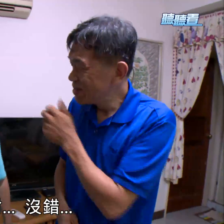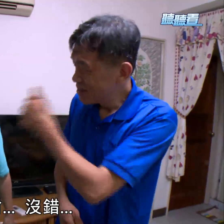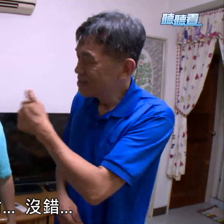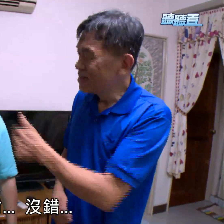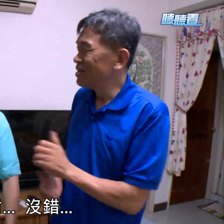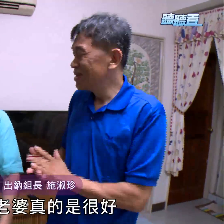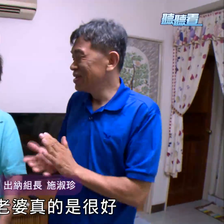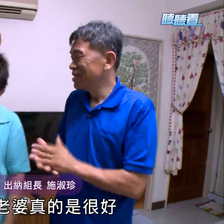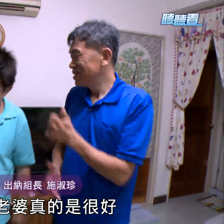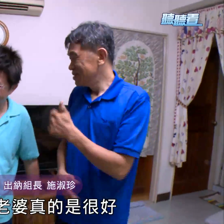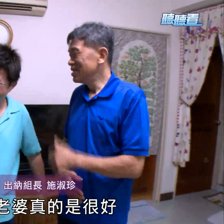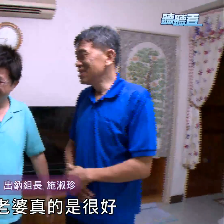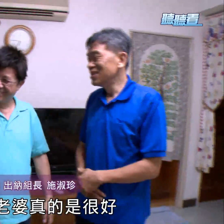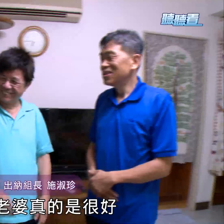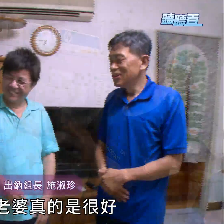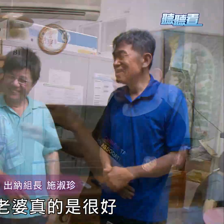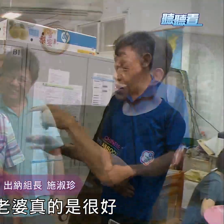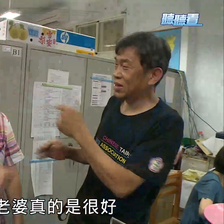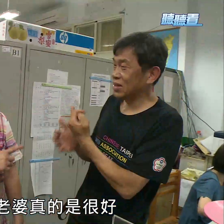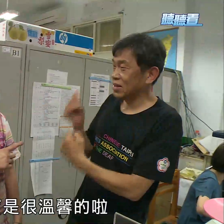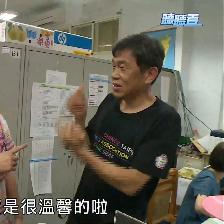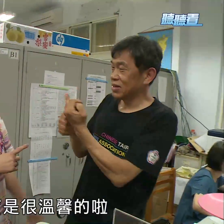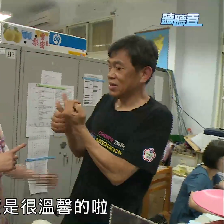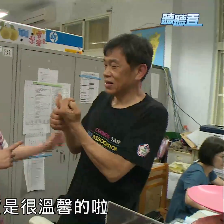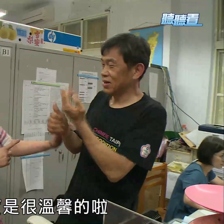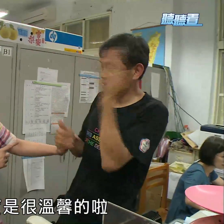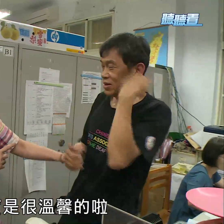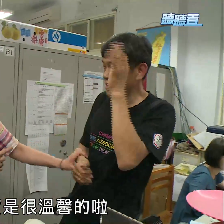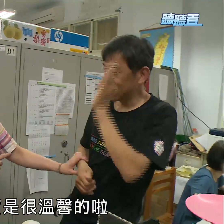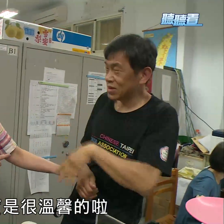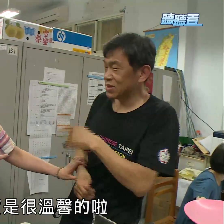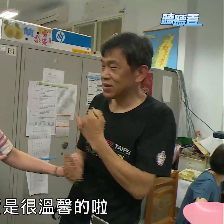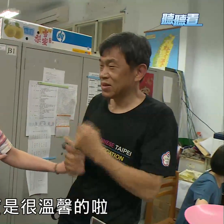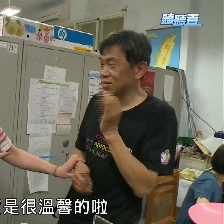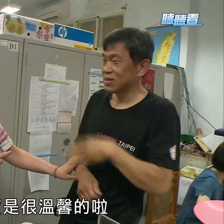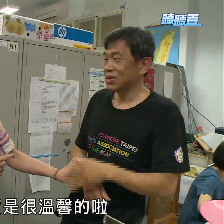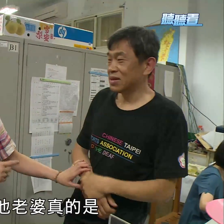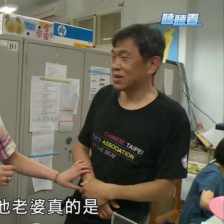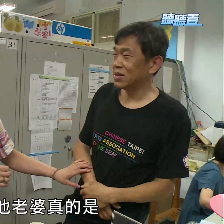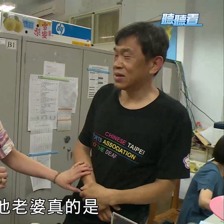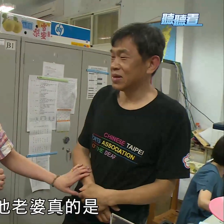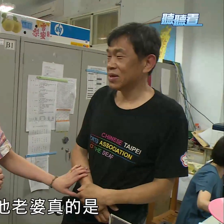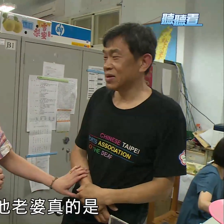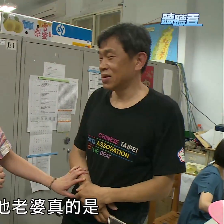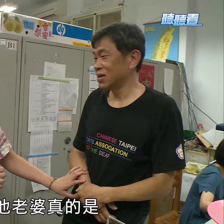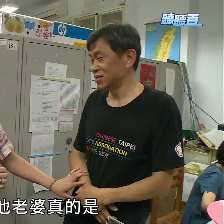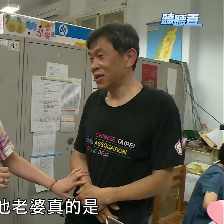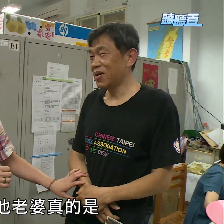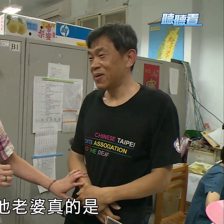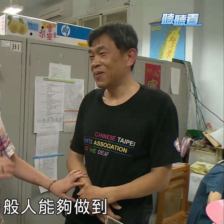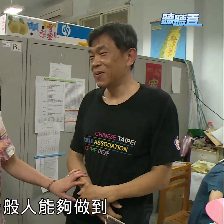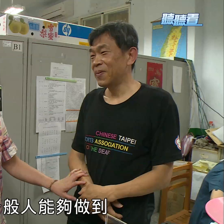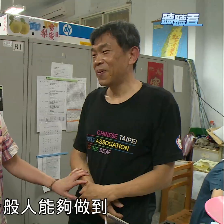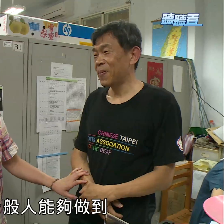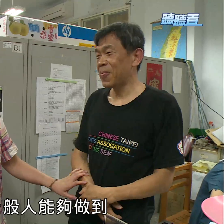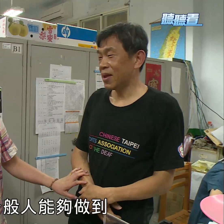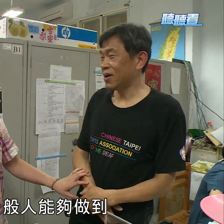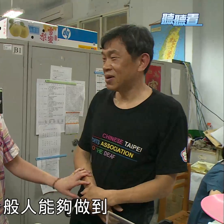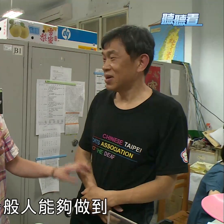对，没错， 真的是他其实是很温馨的啦。他对他老婆真的是，我看一般人能够做到